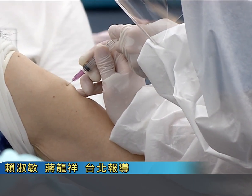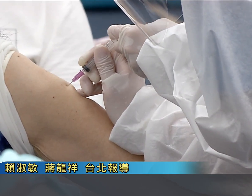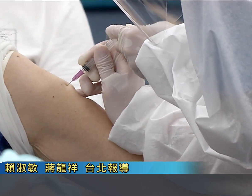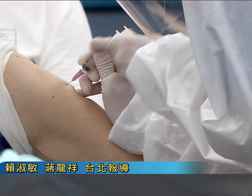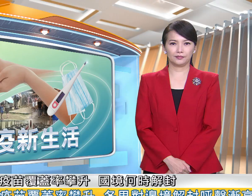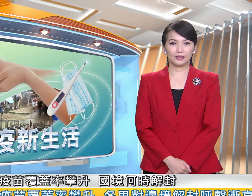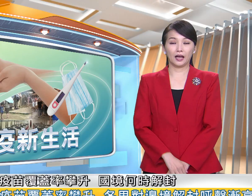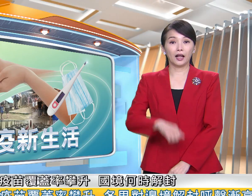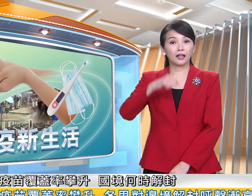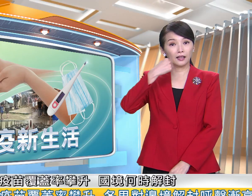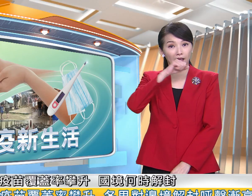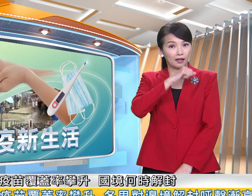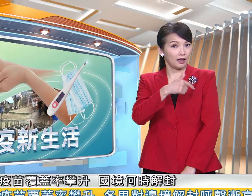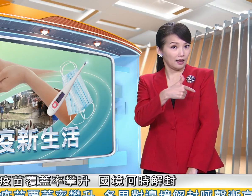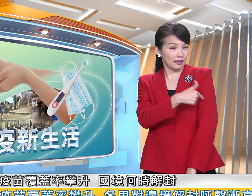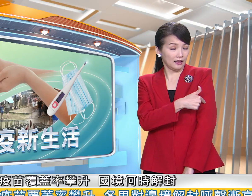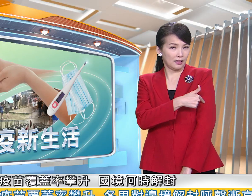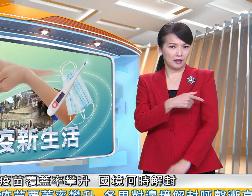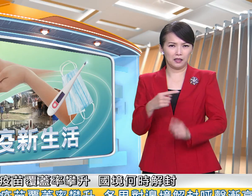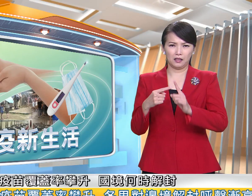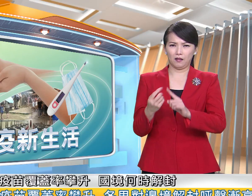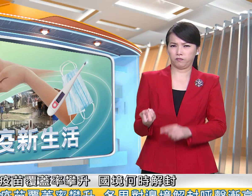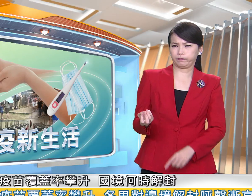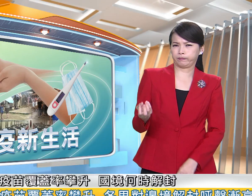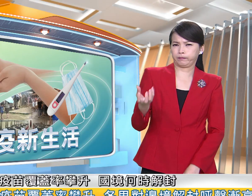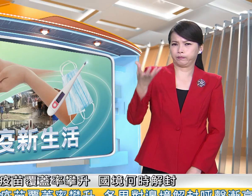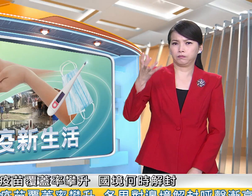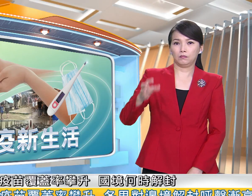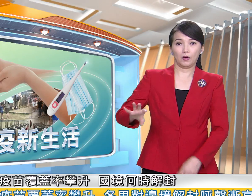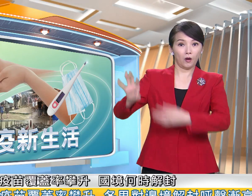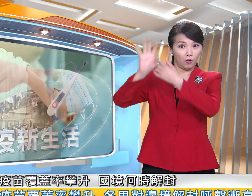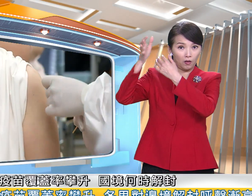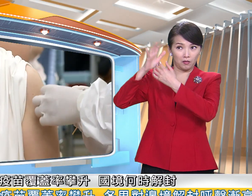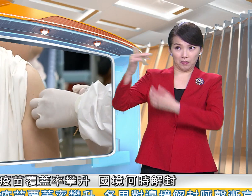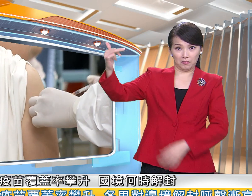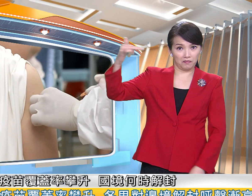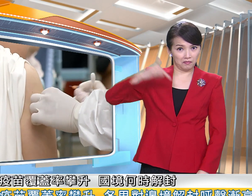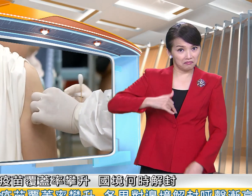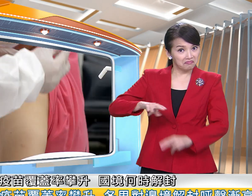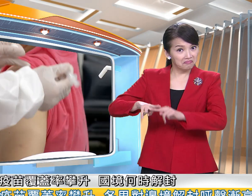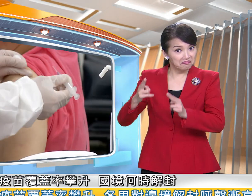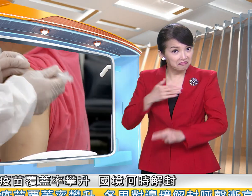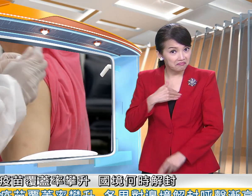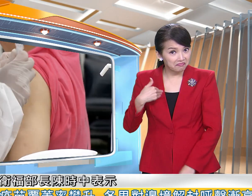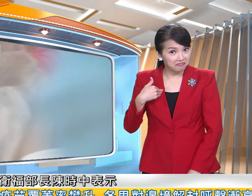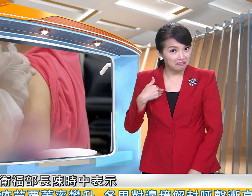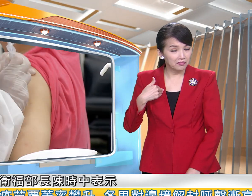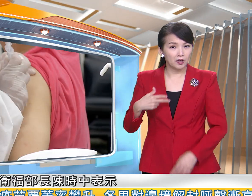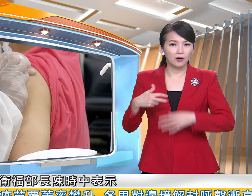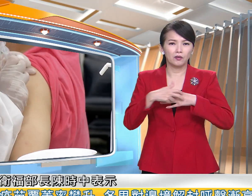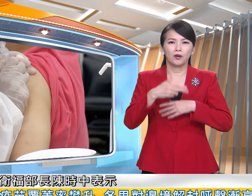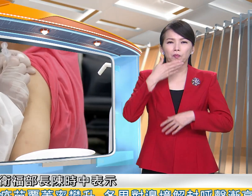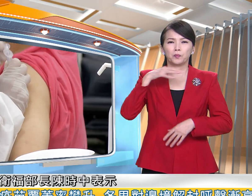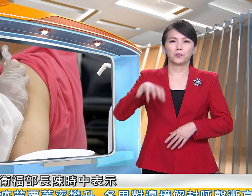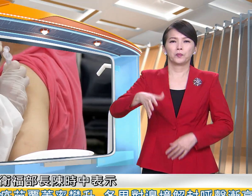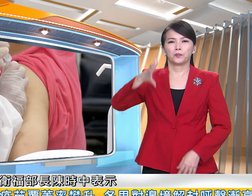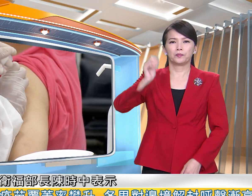道。 疫苗覆盖率攀升，国境何时解封？卫福部长陈时中表